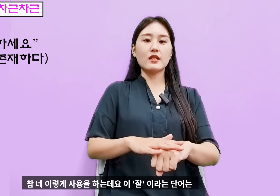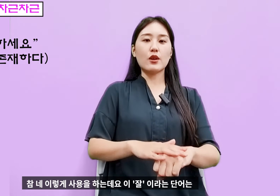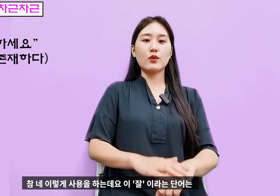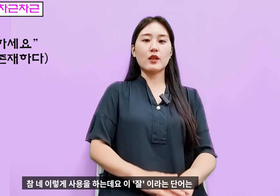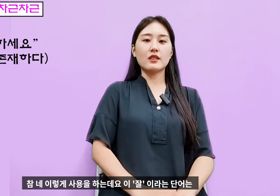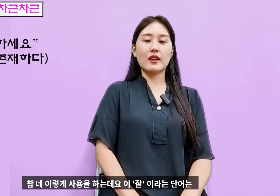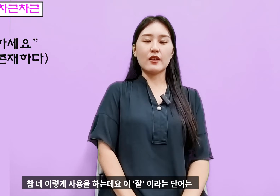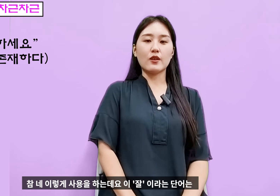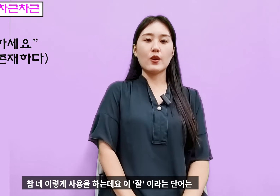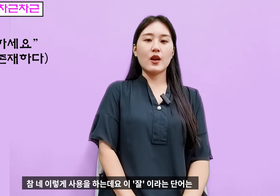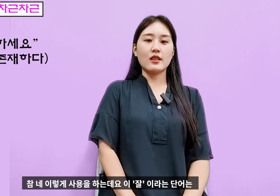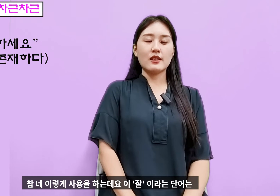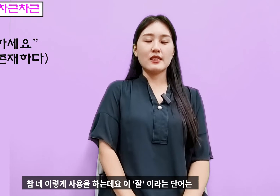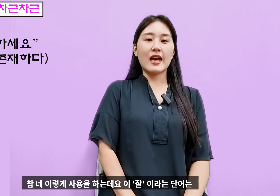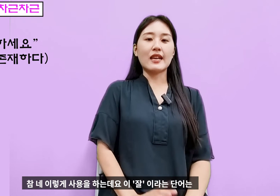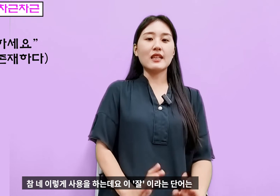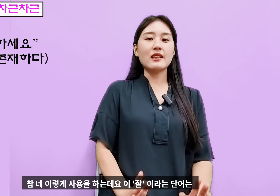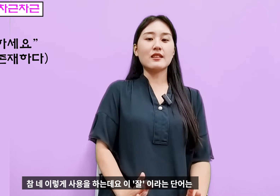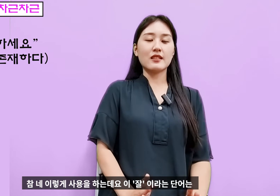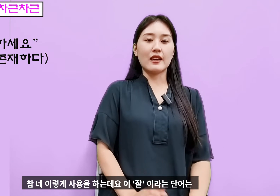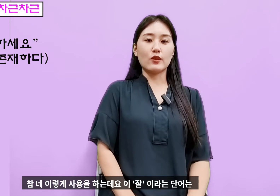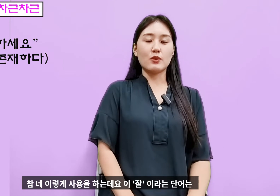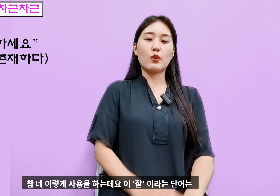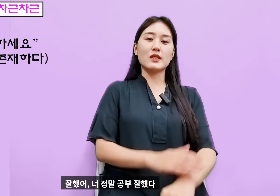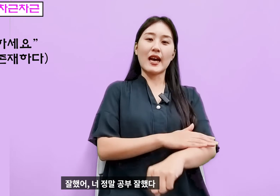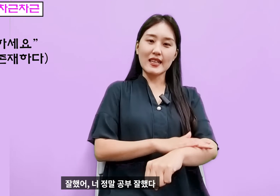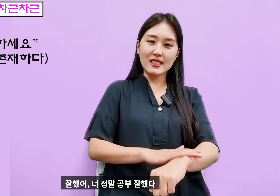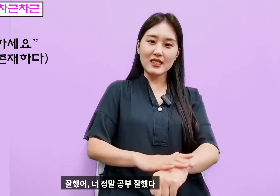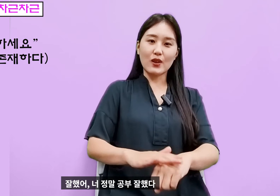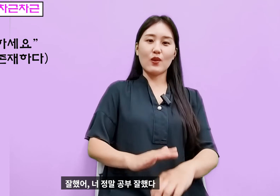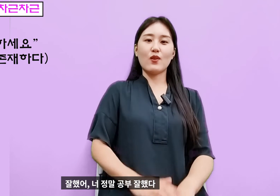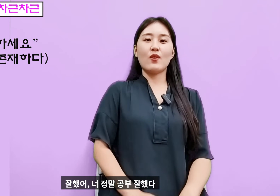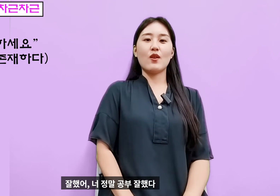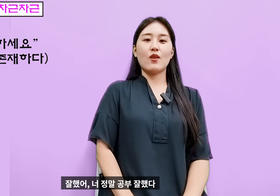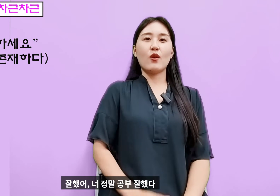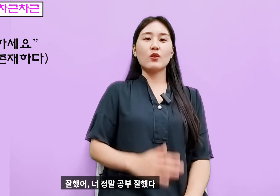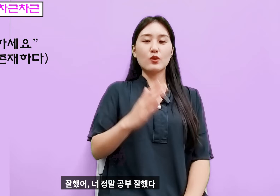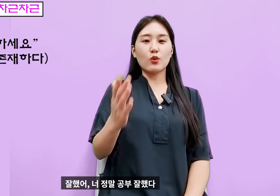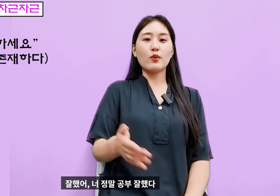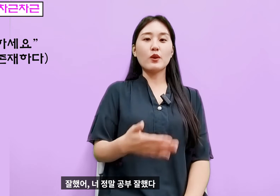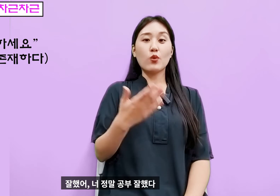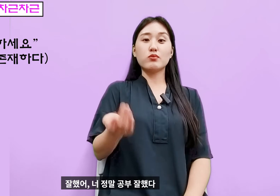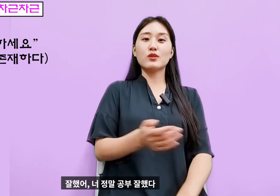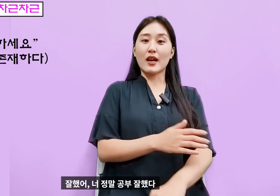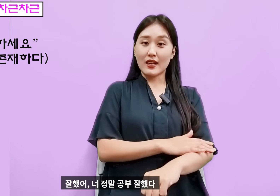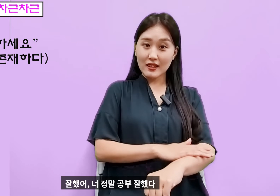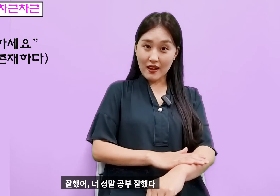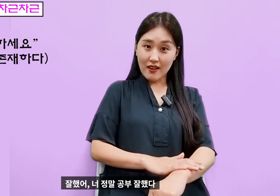사용을 하는데요. 이 잘이라는 단어는 뭐 잘했어. 너 정말 공부